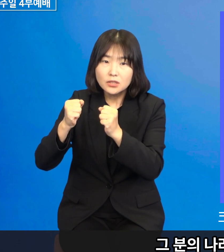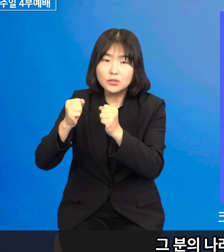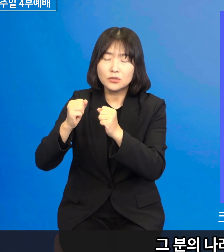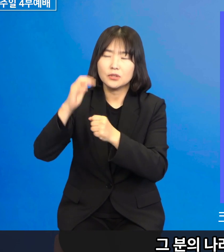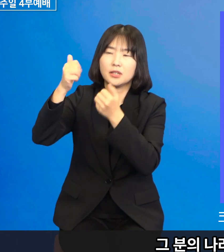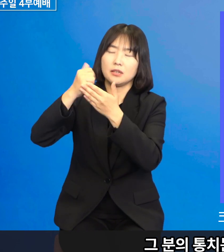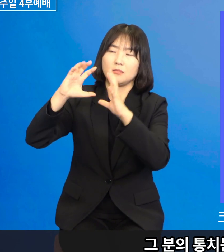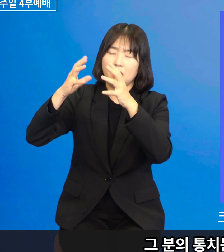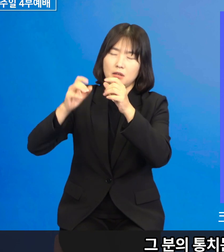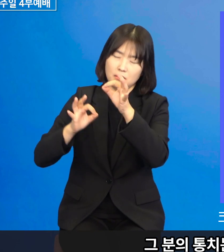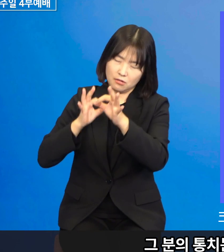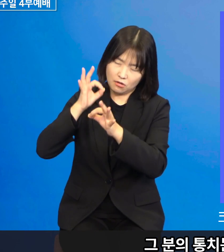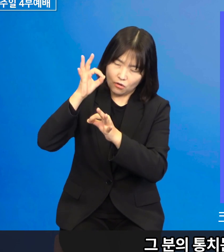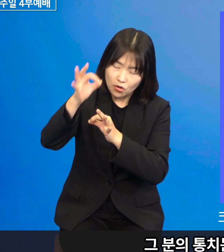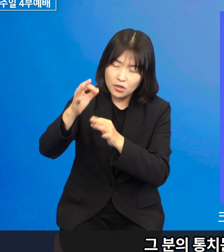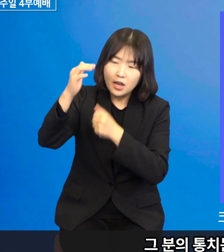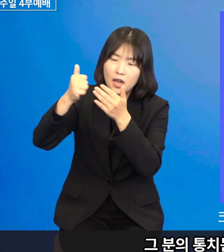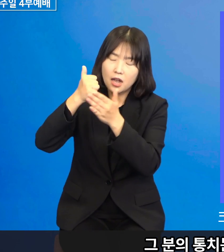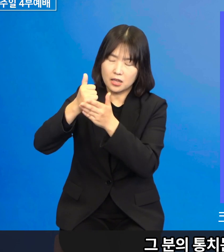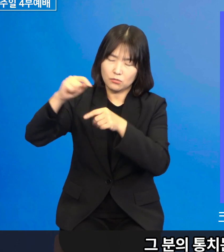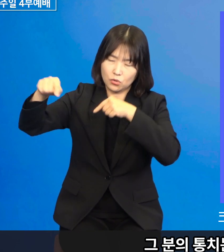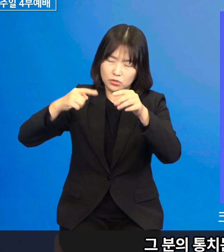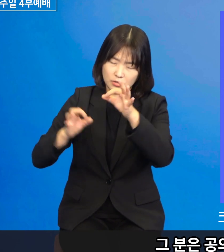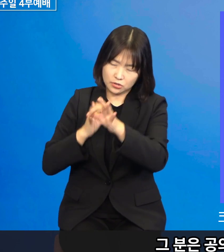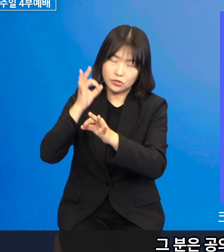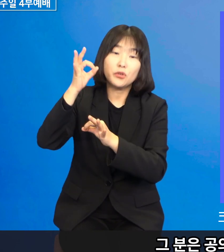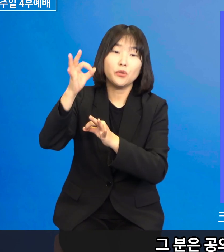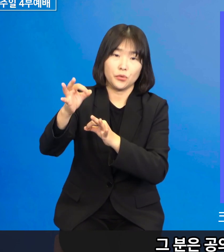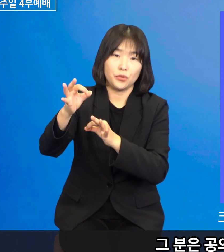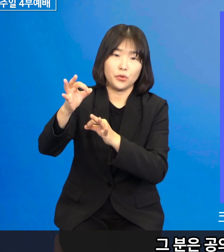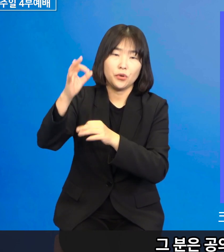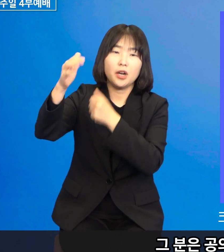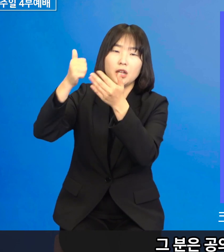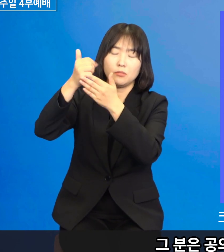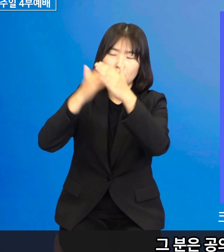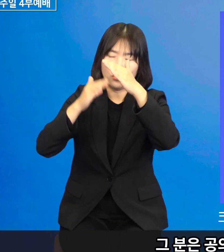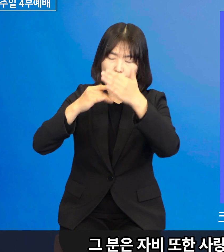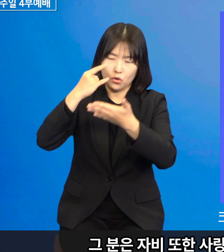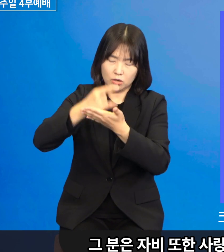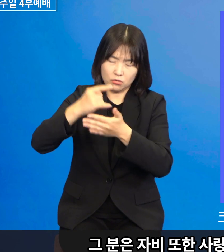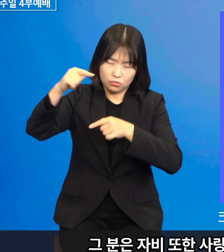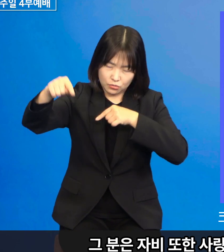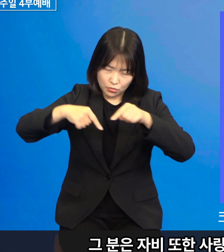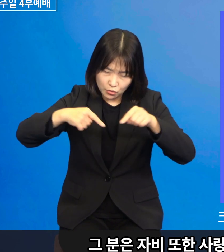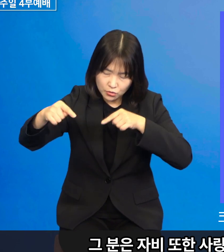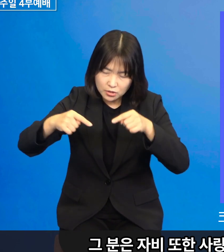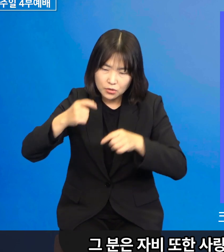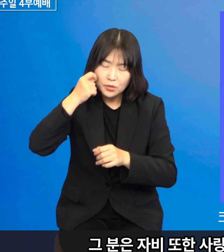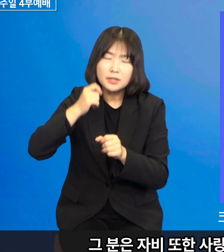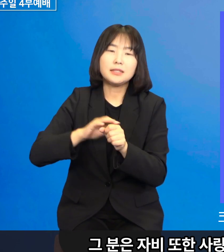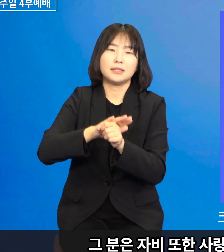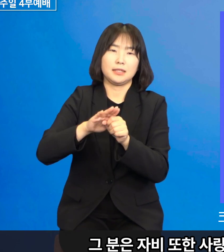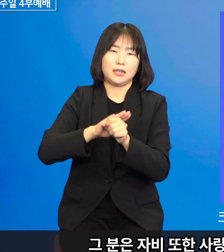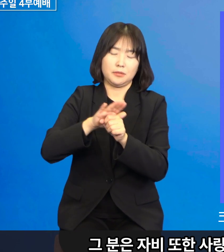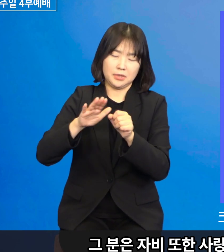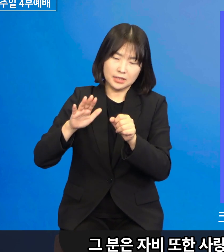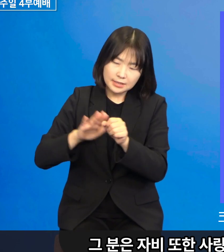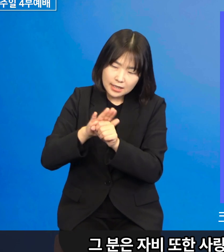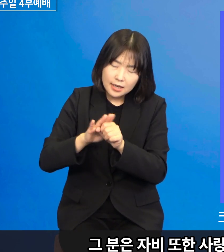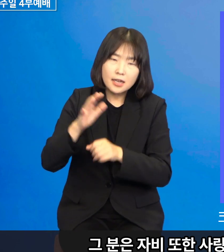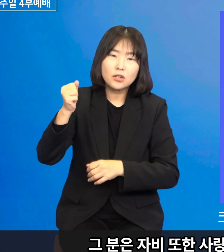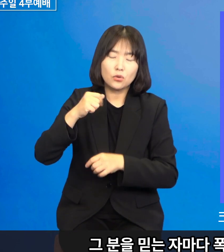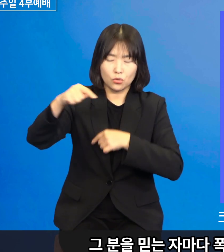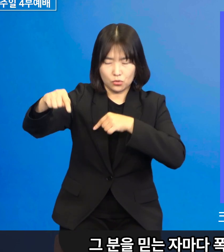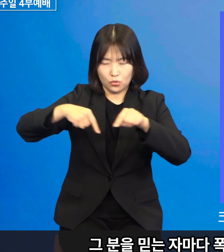나라는 무궁하며 그분의 통치는 영원하십니다. 그분은 공의로 통치하시고 그분은 자비와 또한 사랑으로 통치하시기